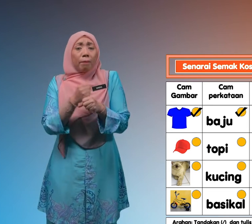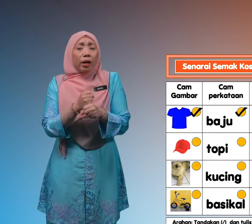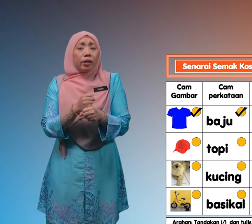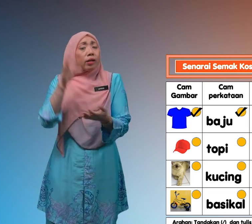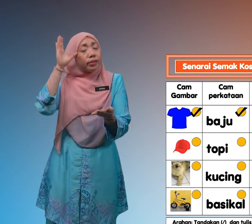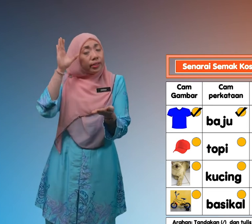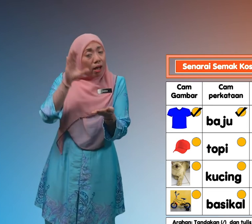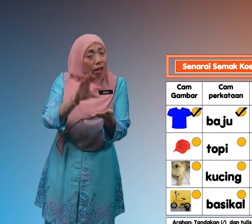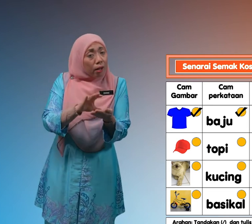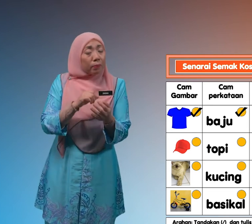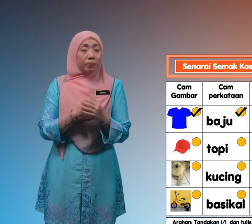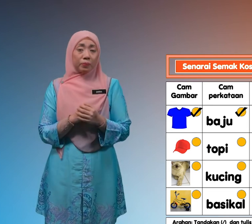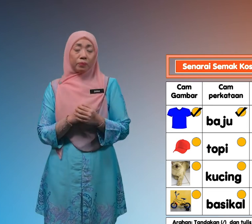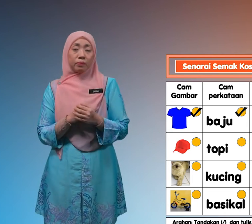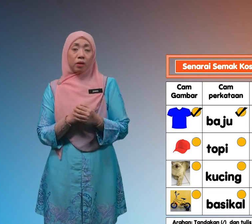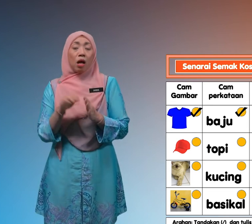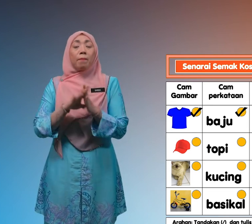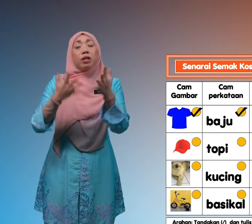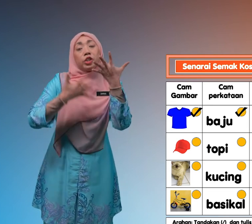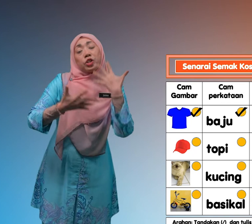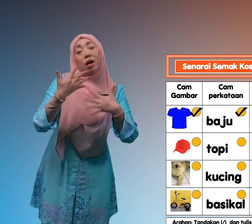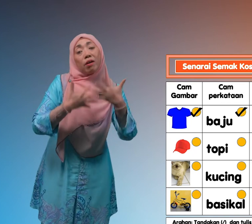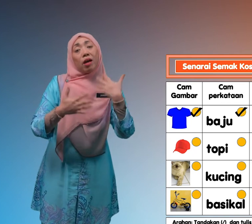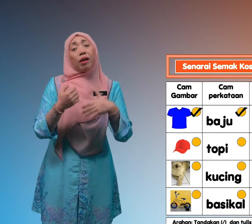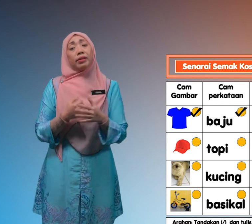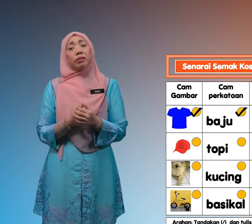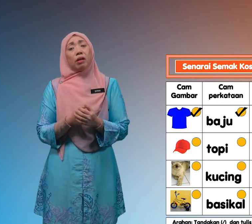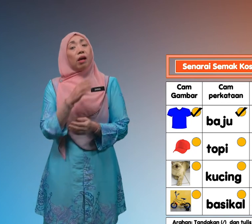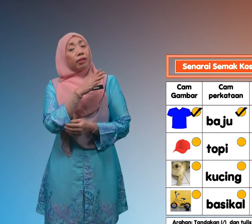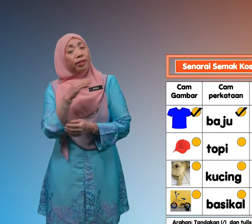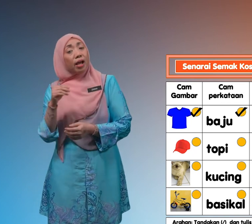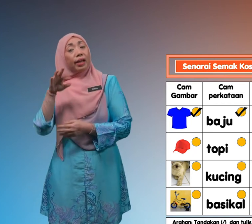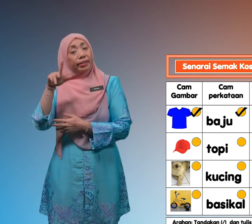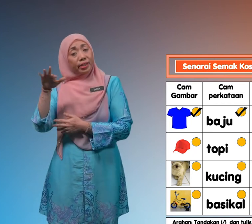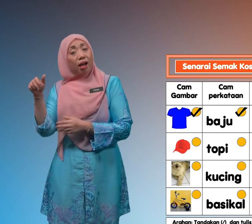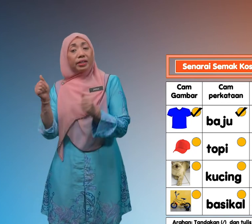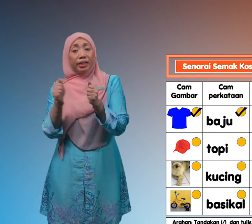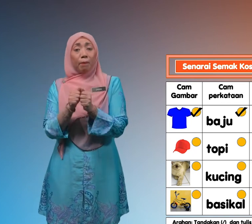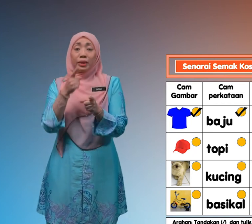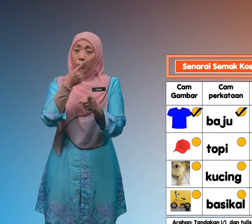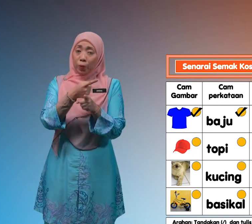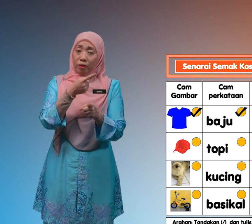dapat cam, beri syarat dan eja dengan betul.